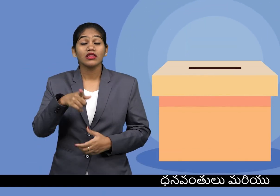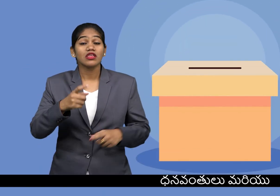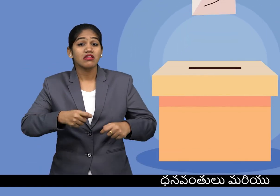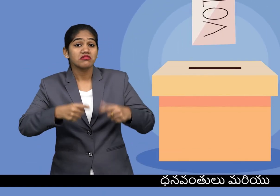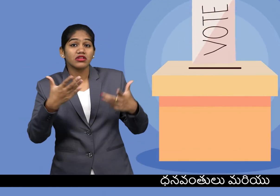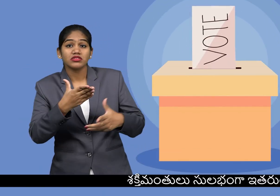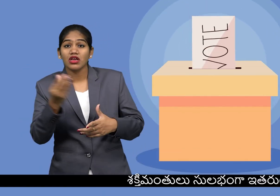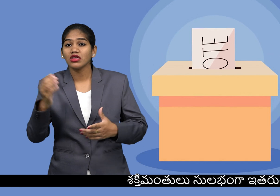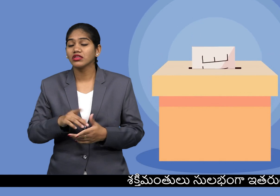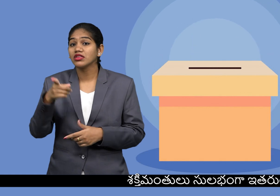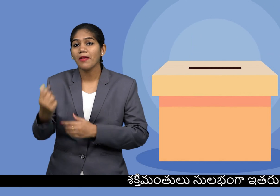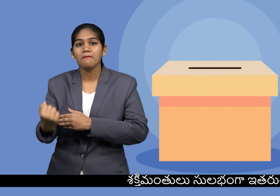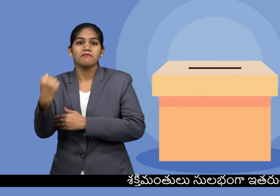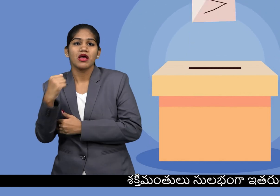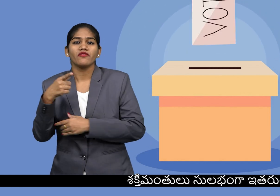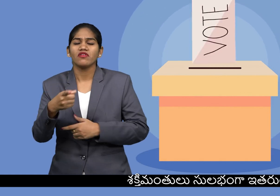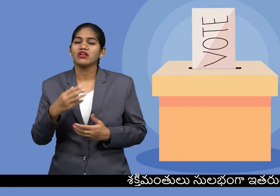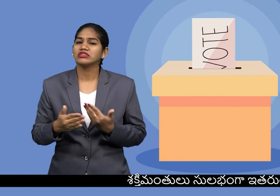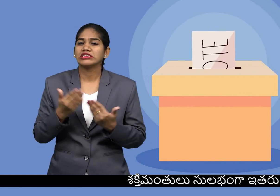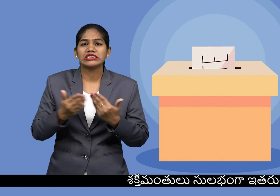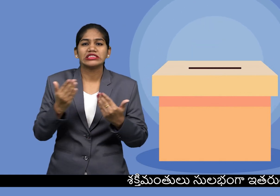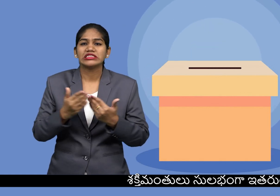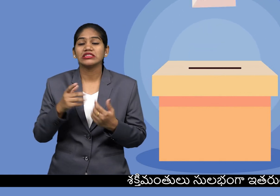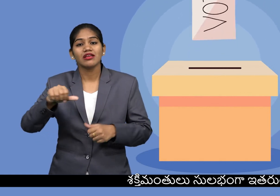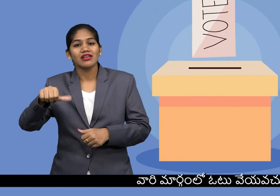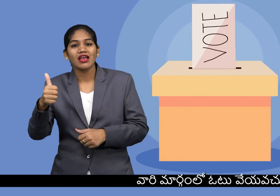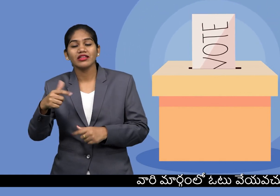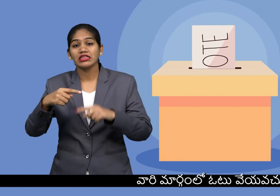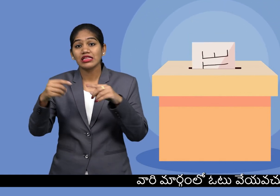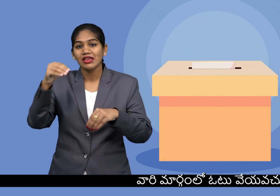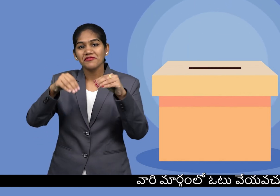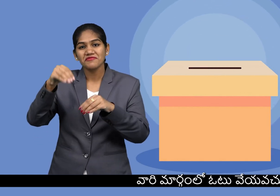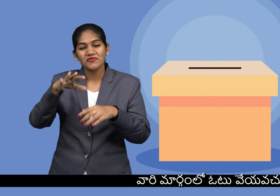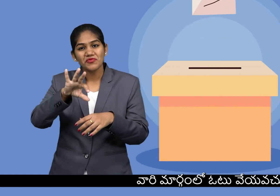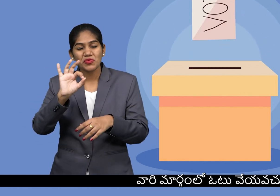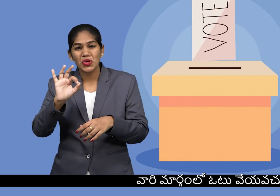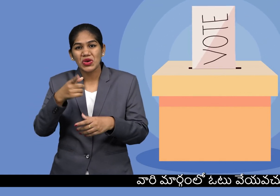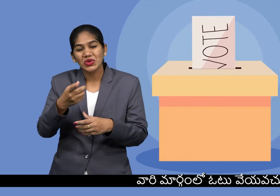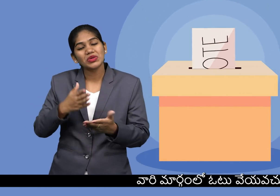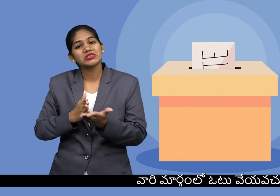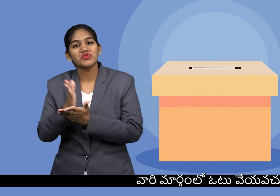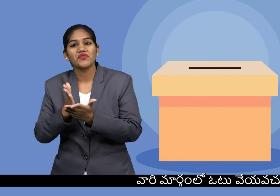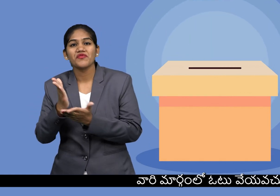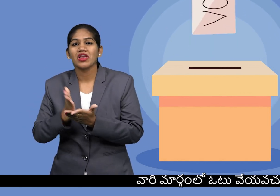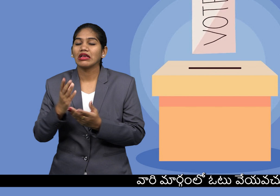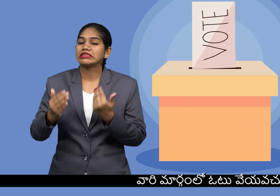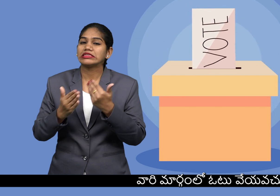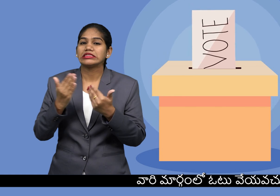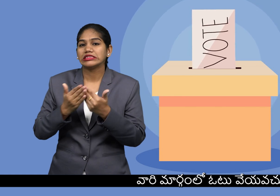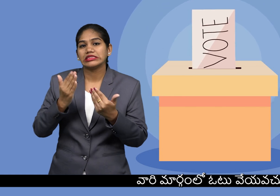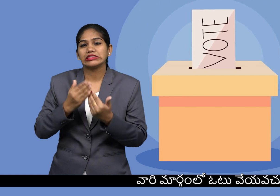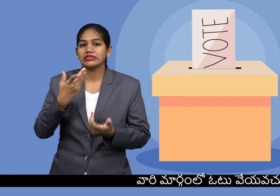ధనవంతులు మరియు శక్తిమంతులు సులభంగా ఇతరులను వారి మార్గంలో ఓటు వేయవచ్చు.